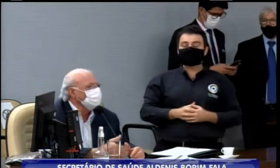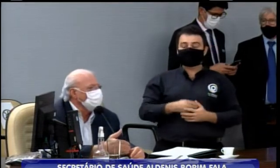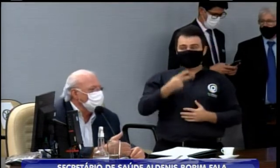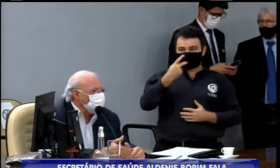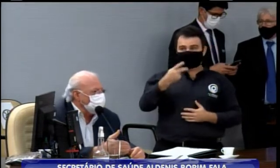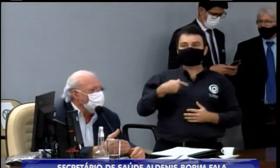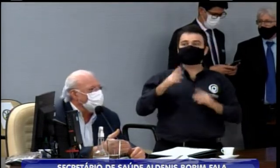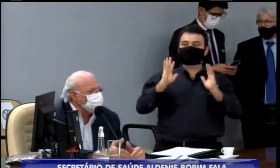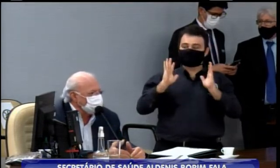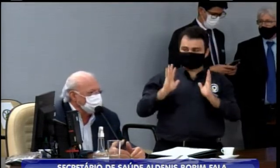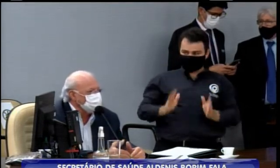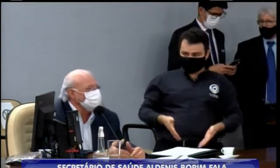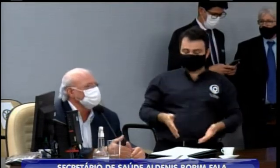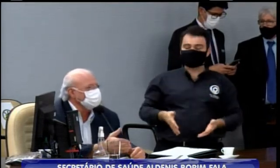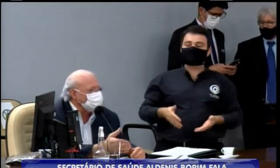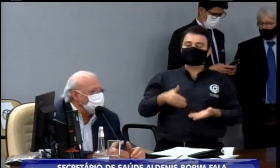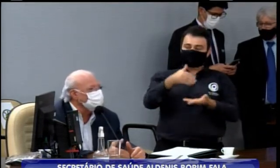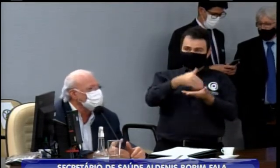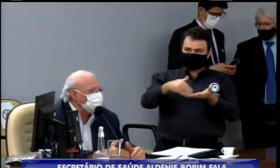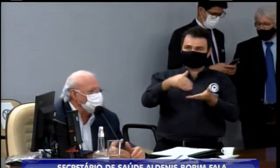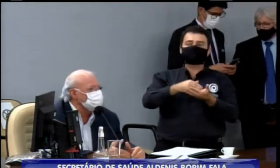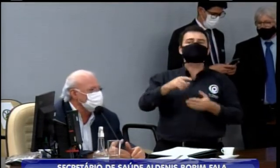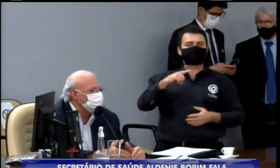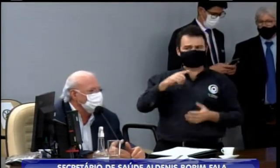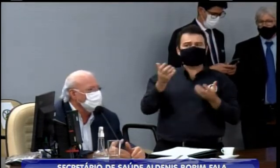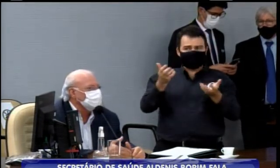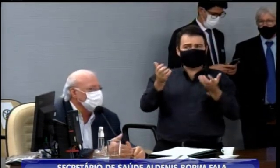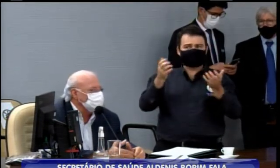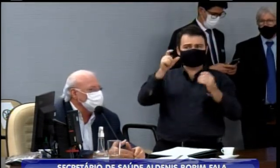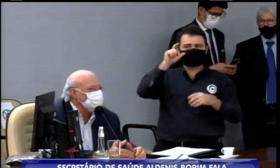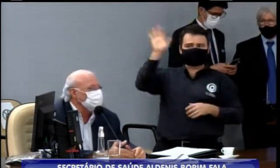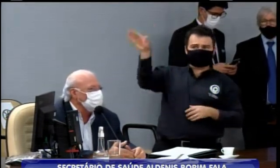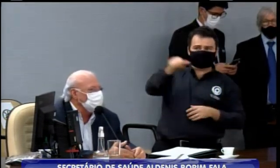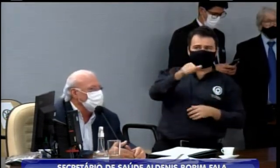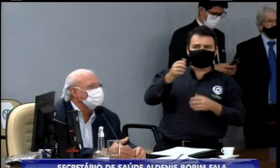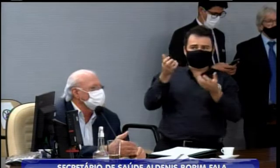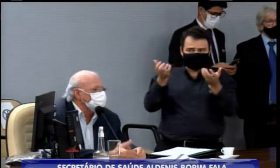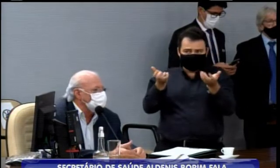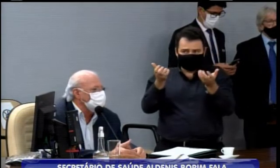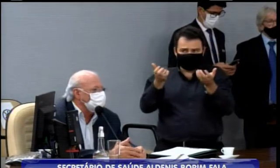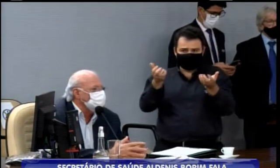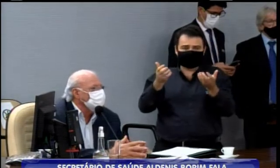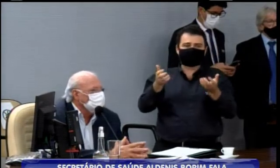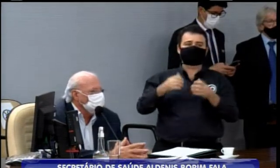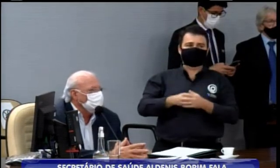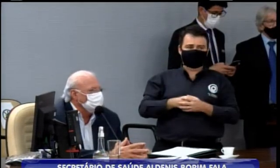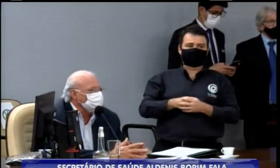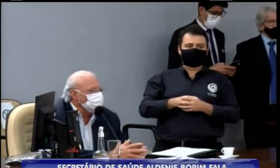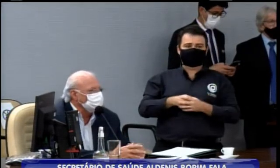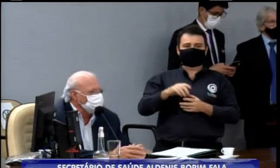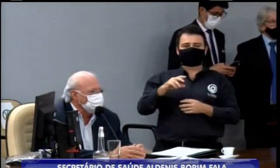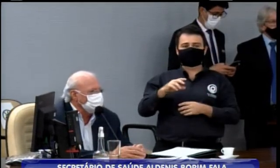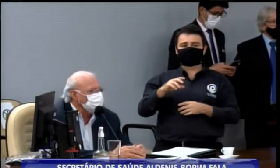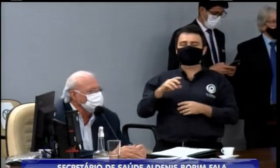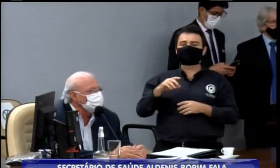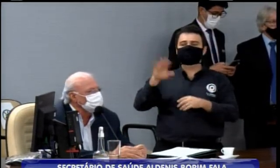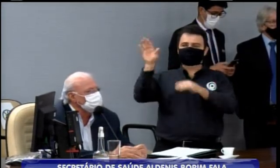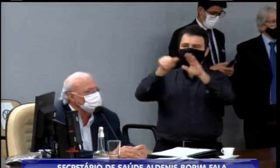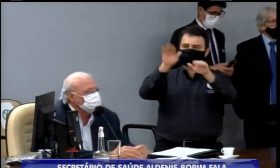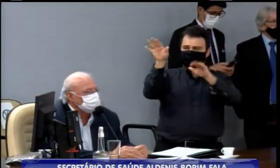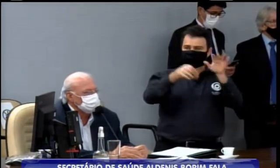disse que a secretaria tem interesse tanto em homologar como chamar os